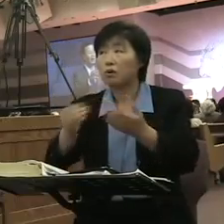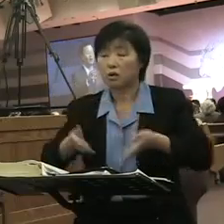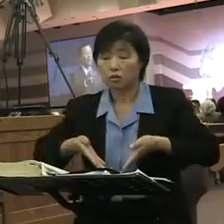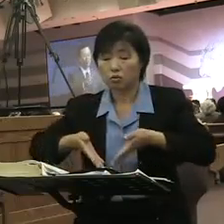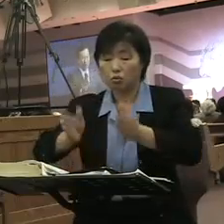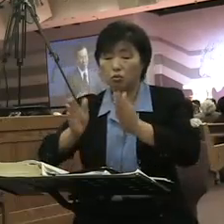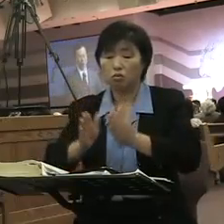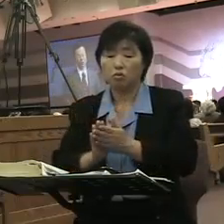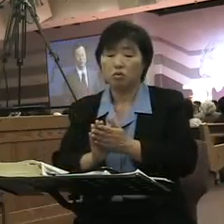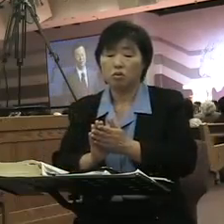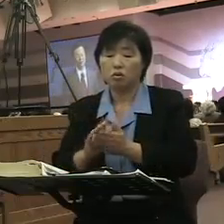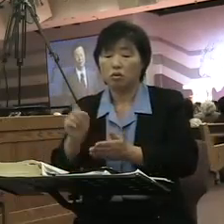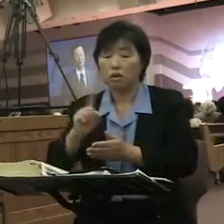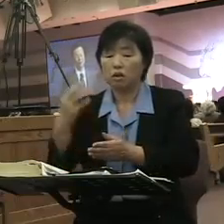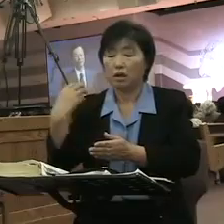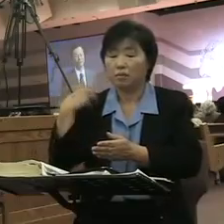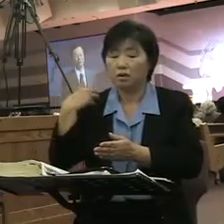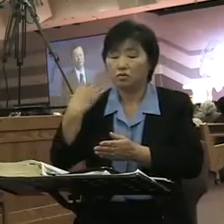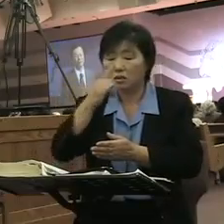어떻게 감당할 수 있을까요?